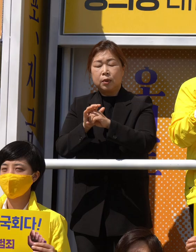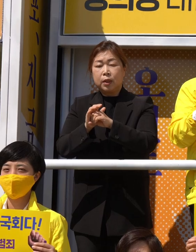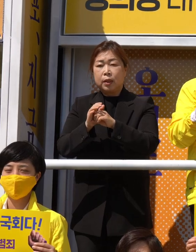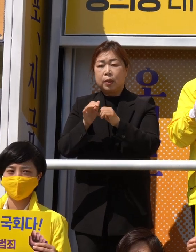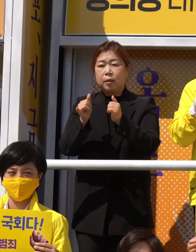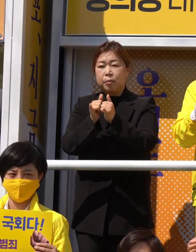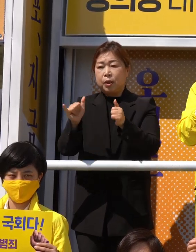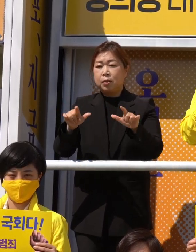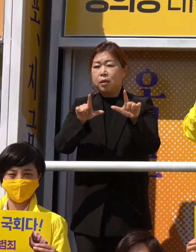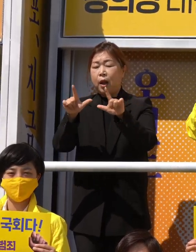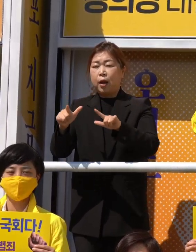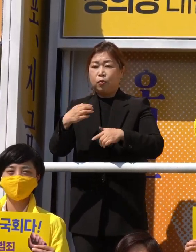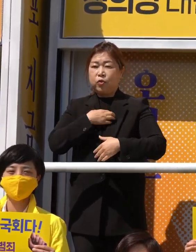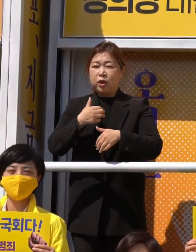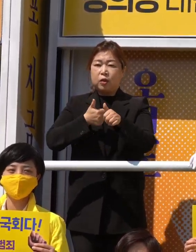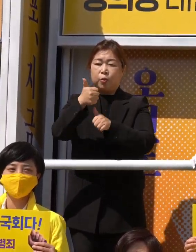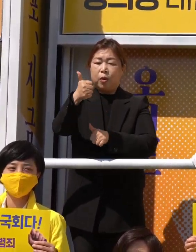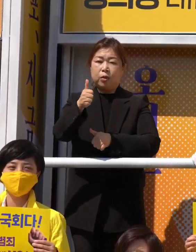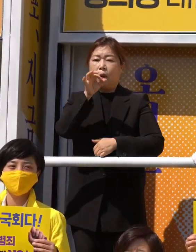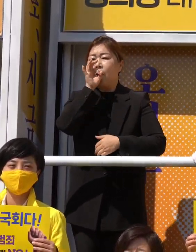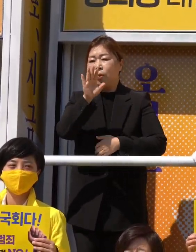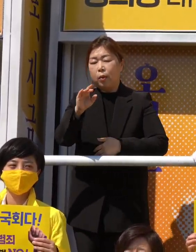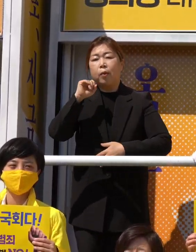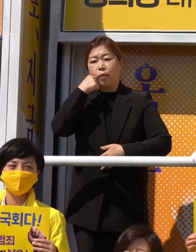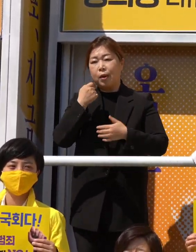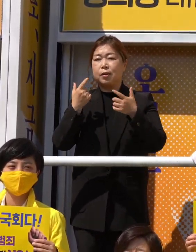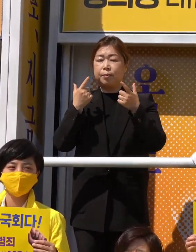민생위기 극복은 요원해질 것입니다.